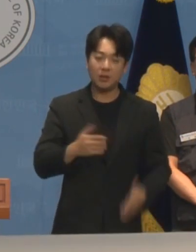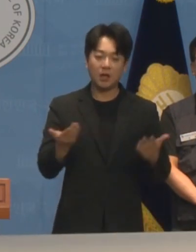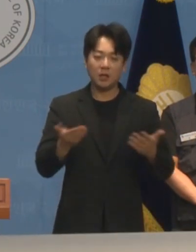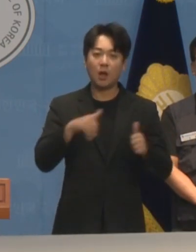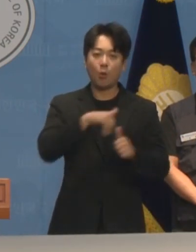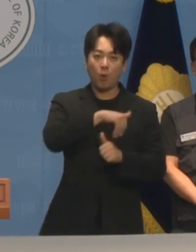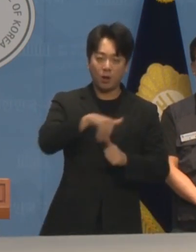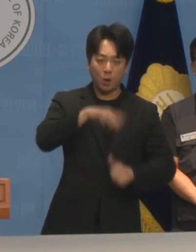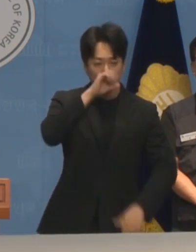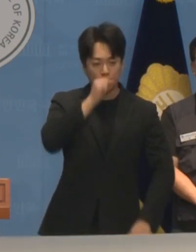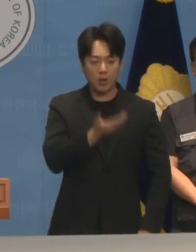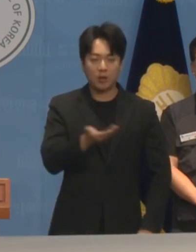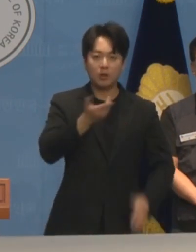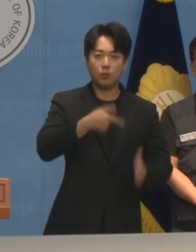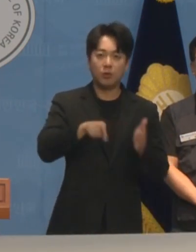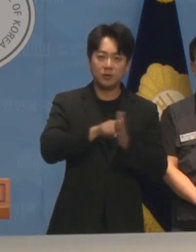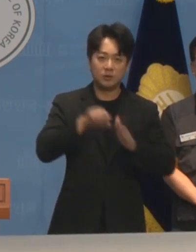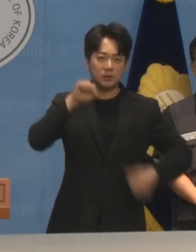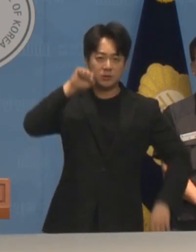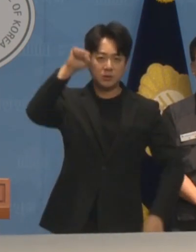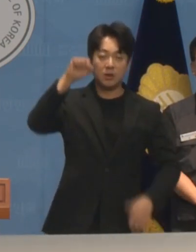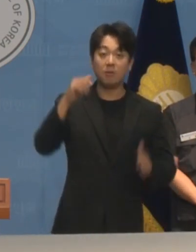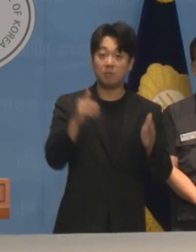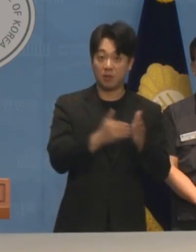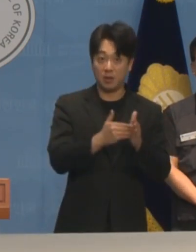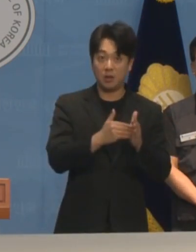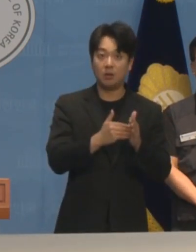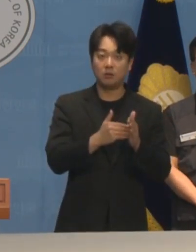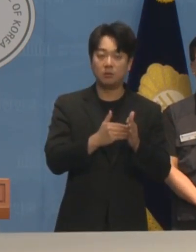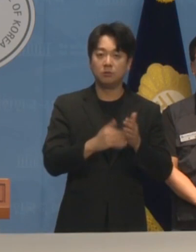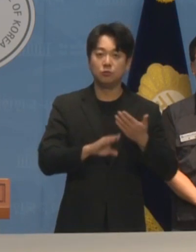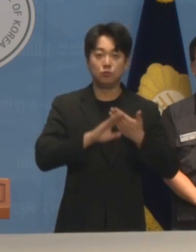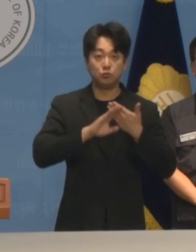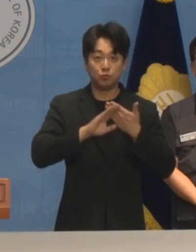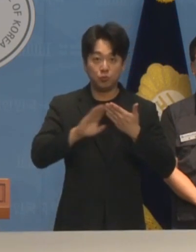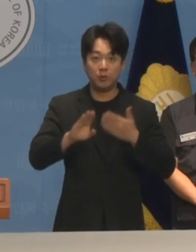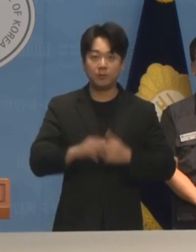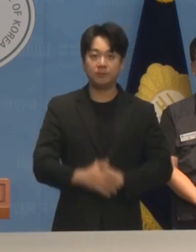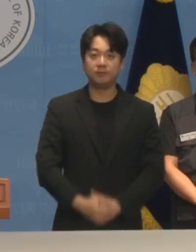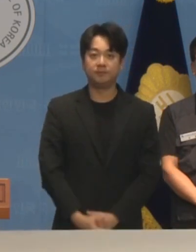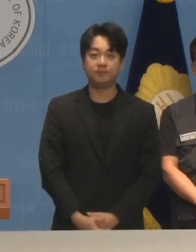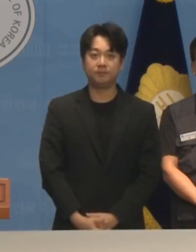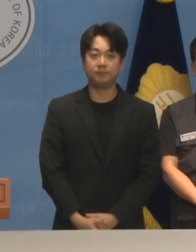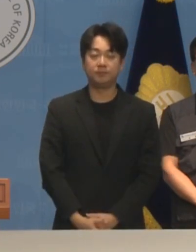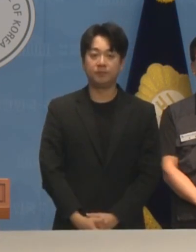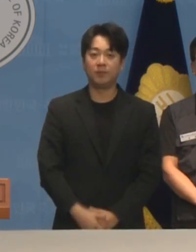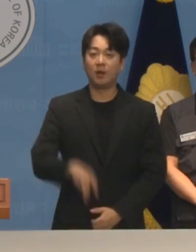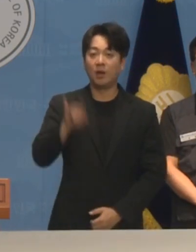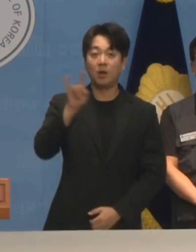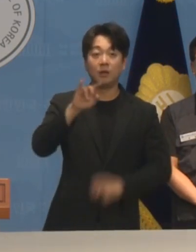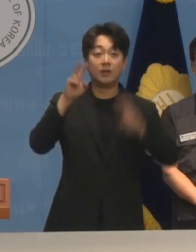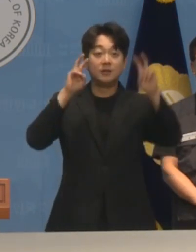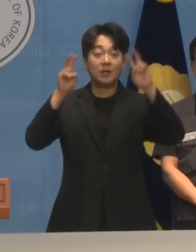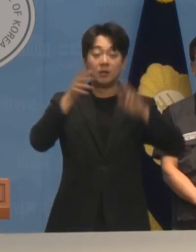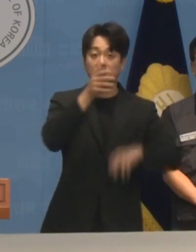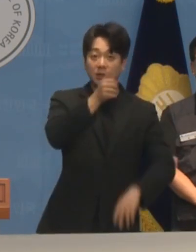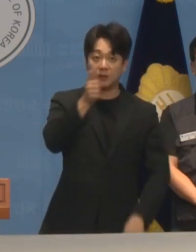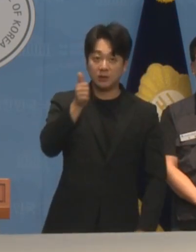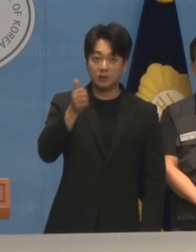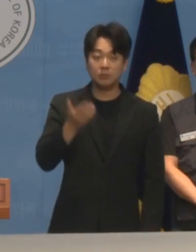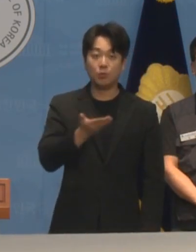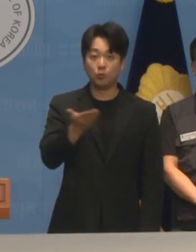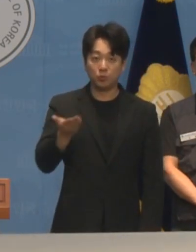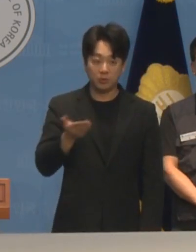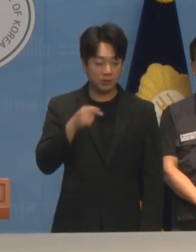위해 함께 투쟁했고 전 김동진 현대자동차 사장은 사내 하청 노동자들의 인근 처우 개선과